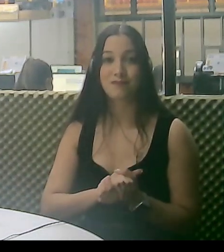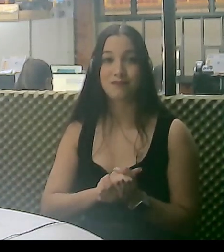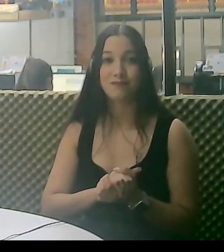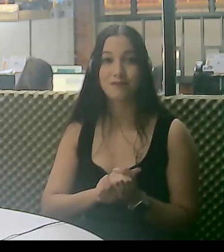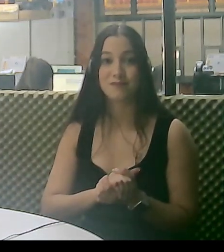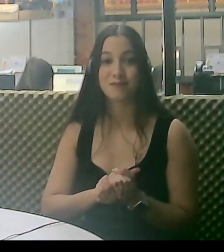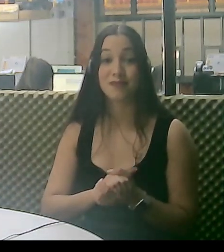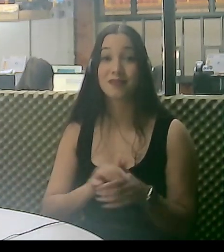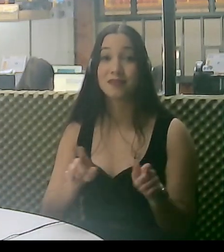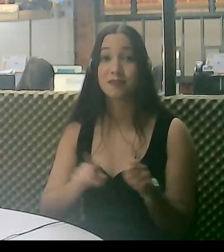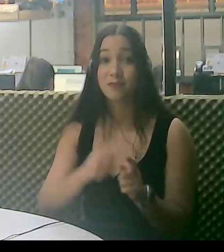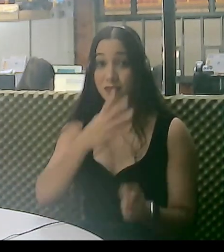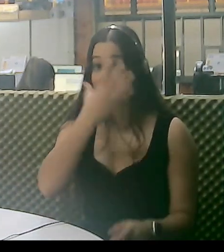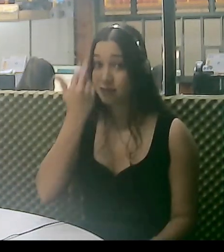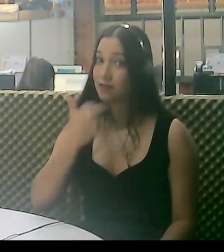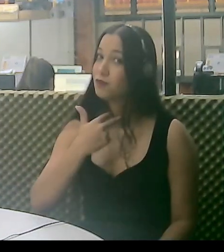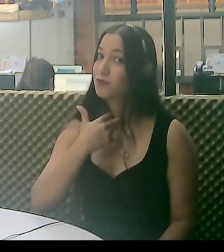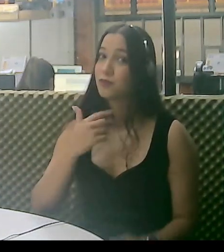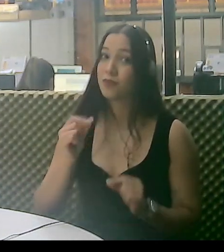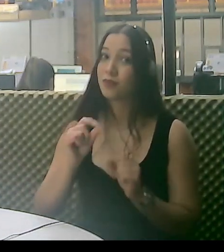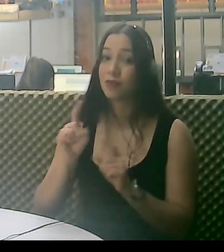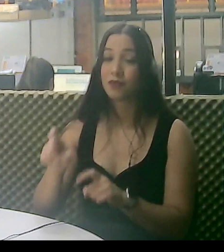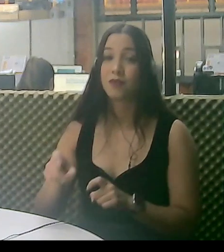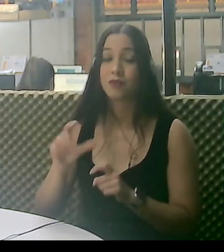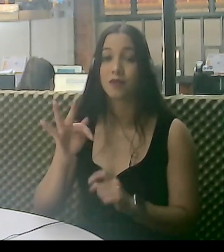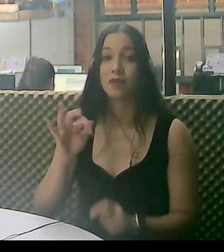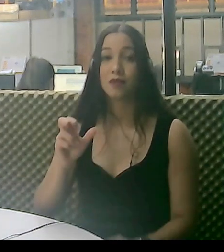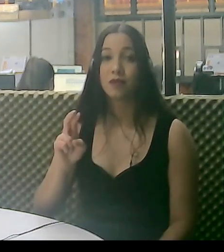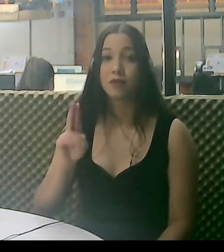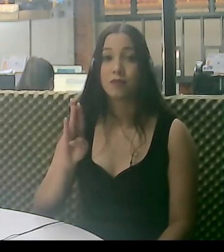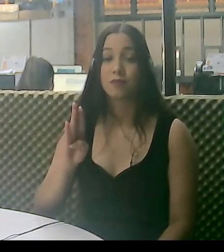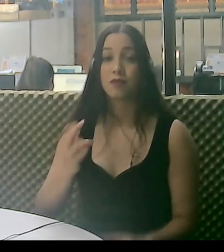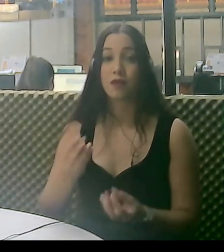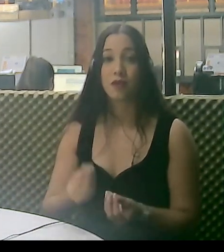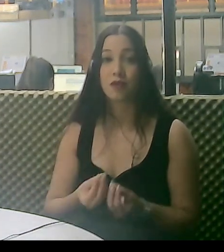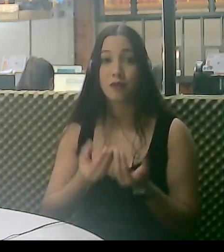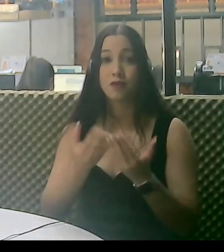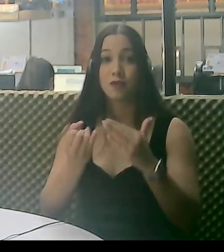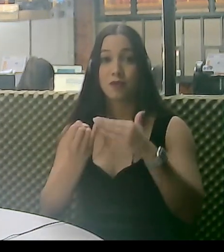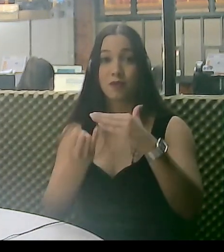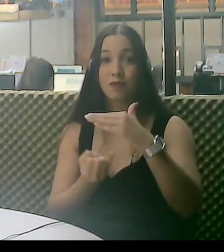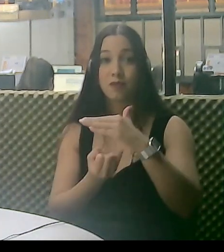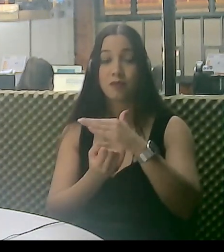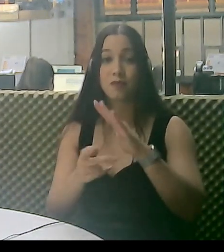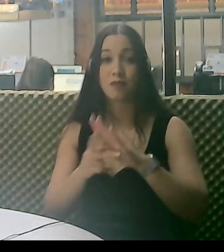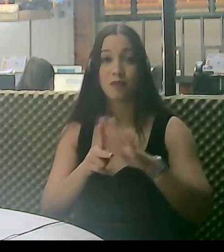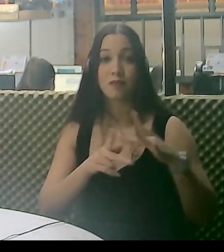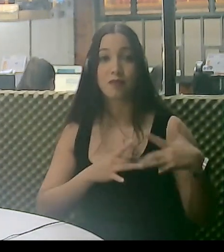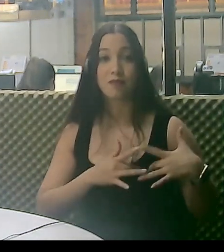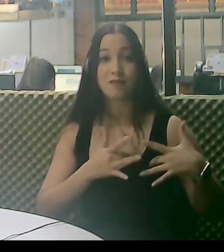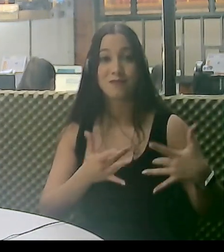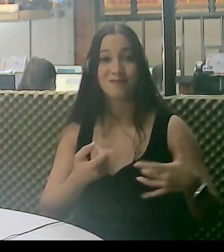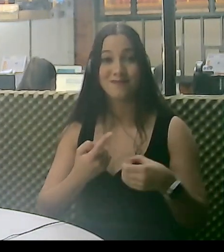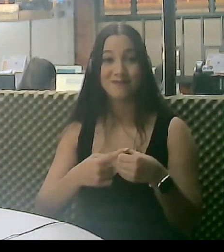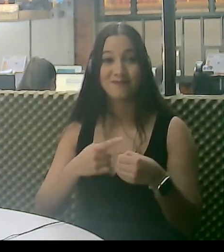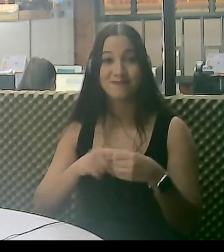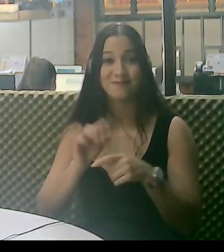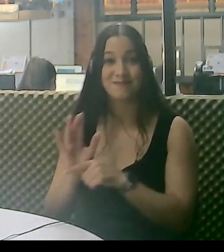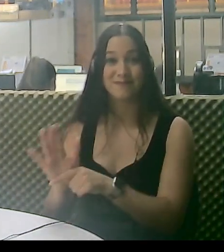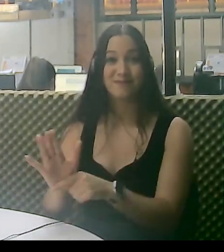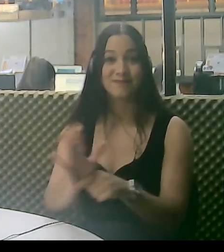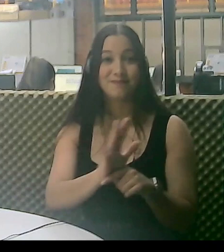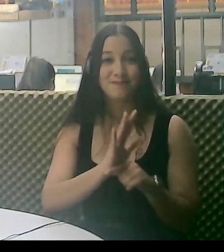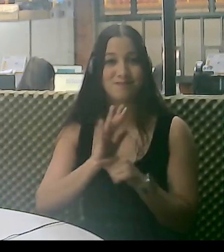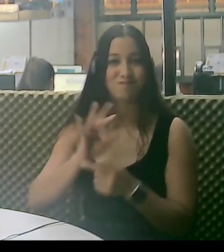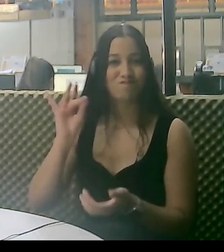E não podemos esquecer que toda a produção da Ferubi é doada para as instituições filantrópicas da cidade, o que contribui de